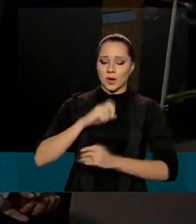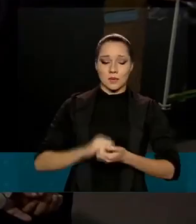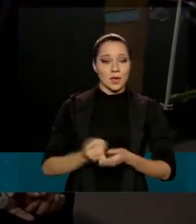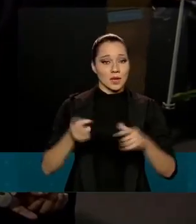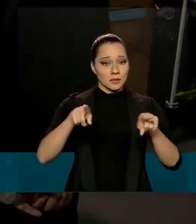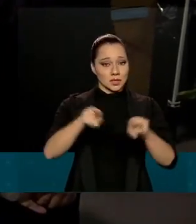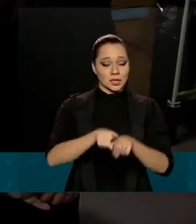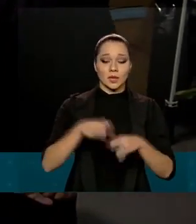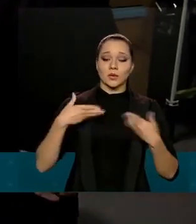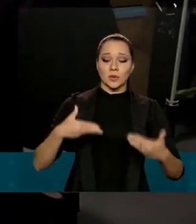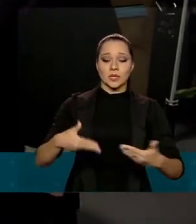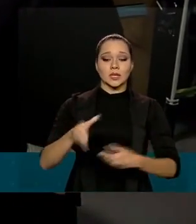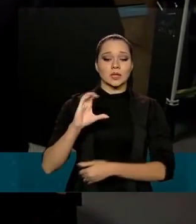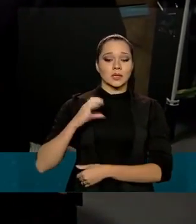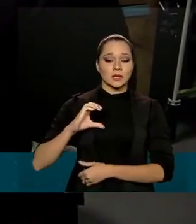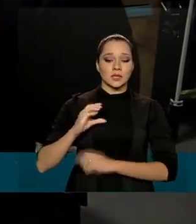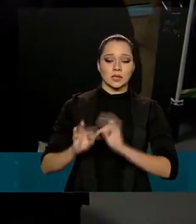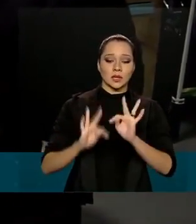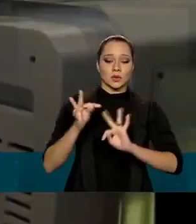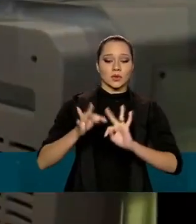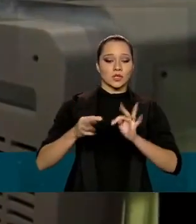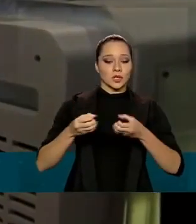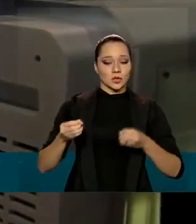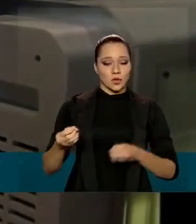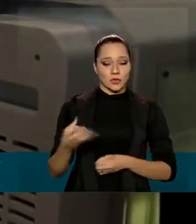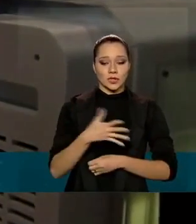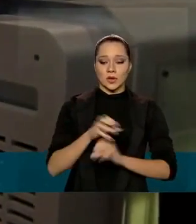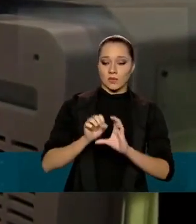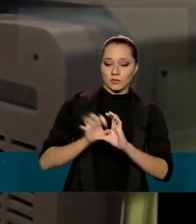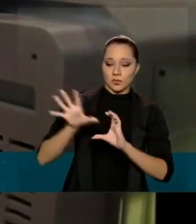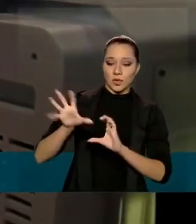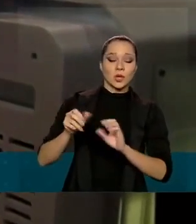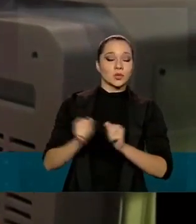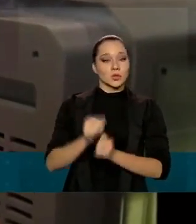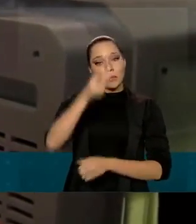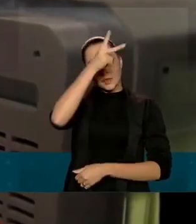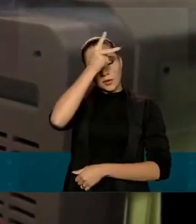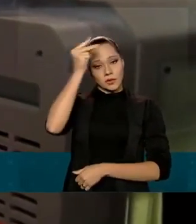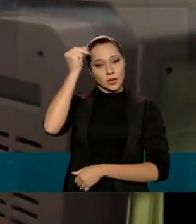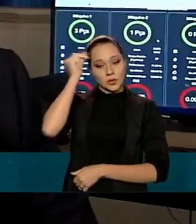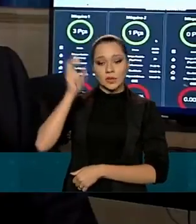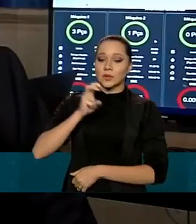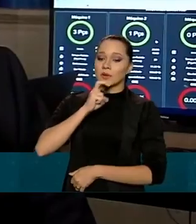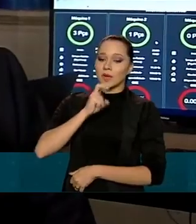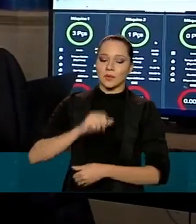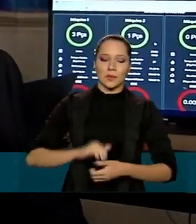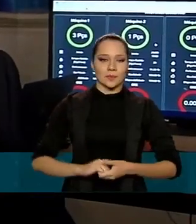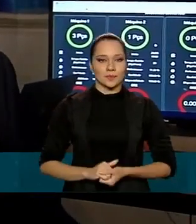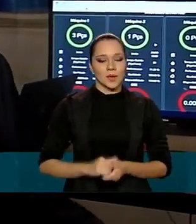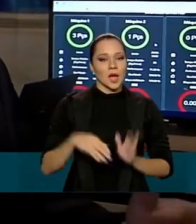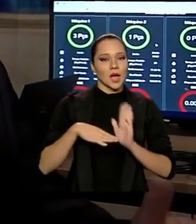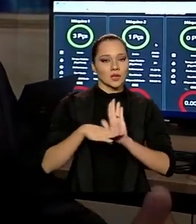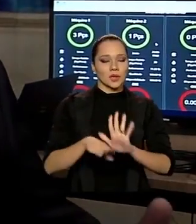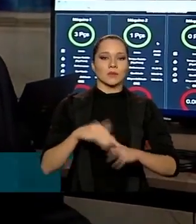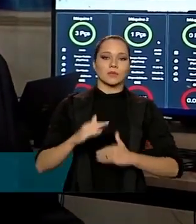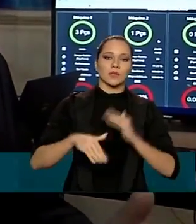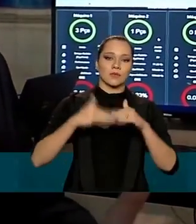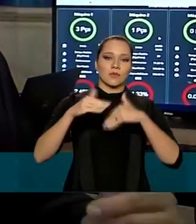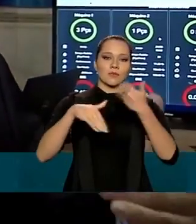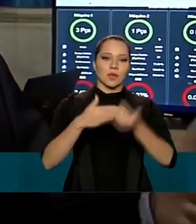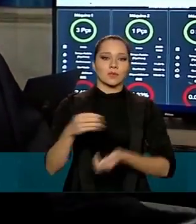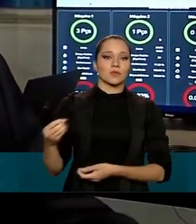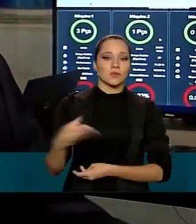uma parceria entre o Ministério da Ciência, Tecnologia e Inovações e a Prefeitura de Sorocaba. Ajudar no desenvolvimento